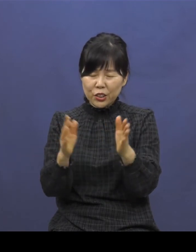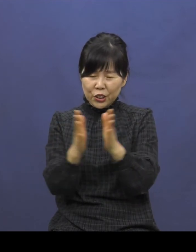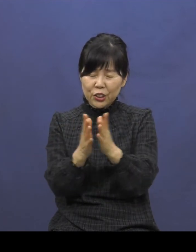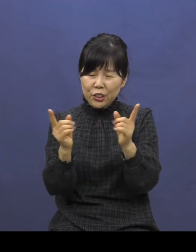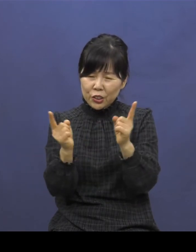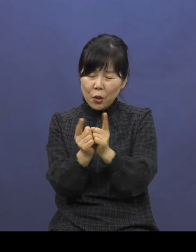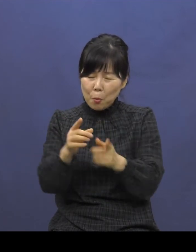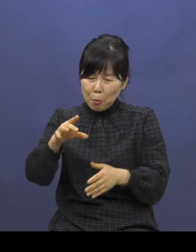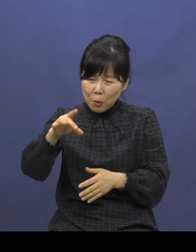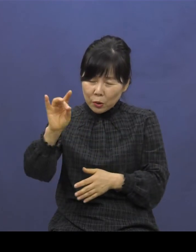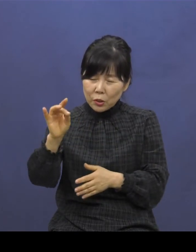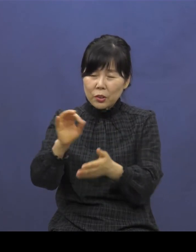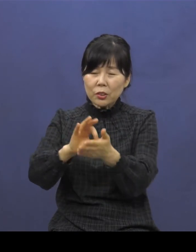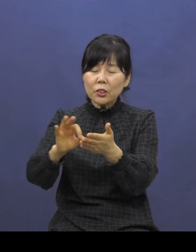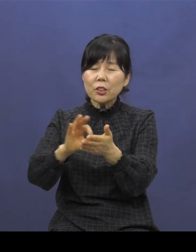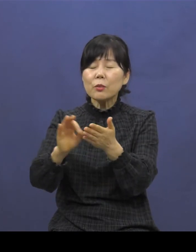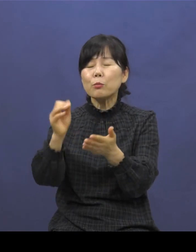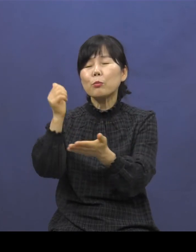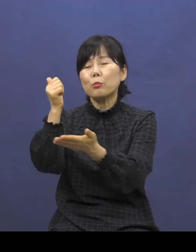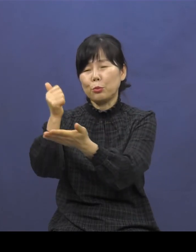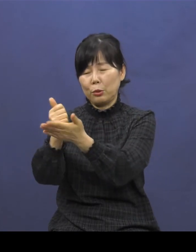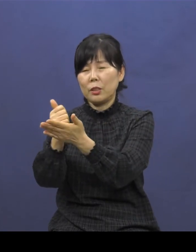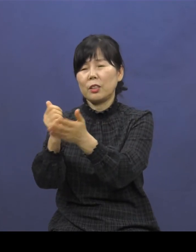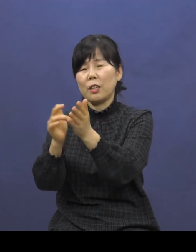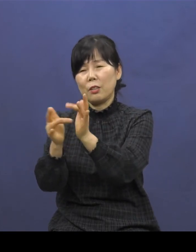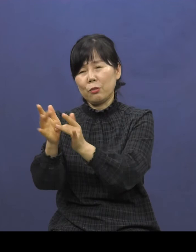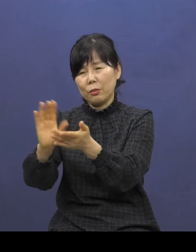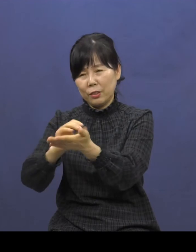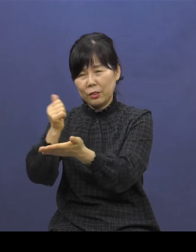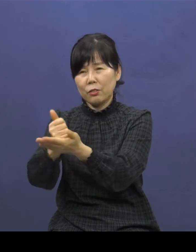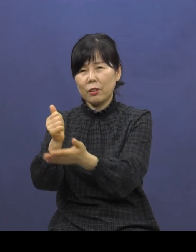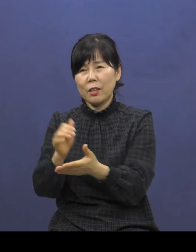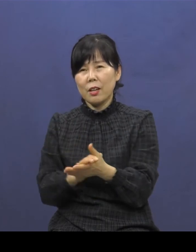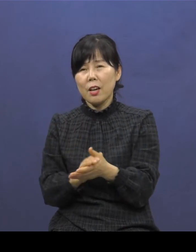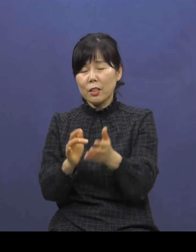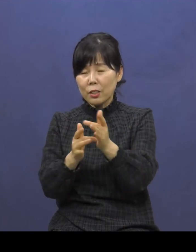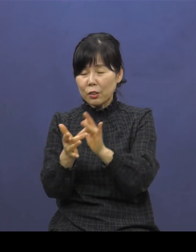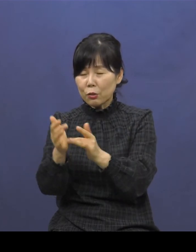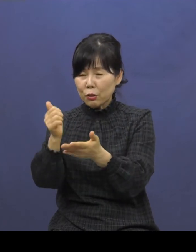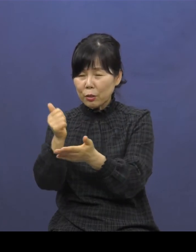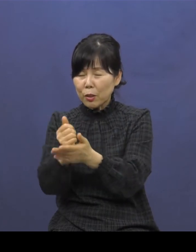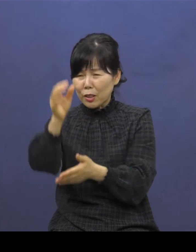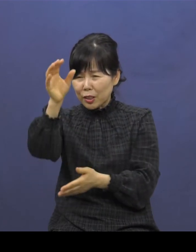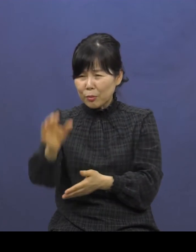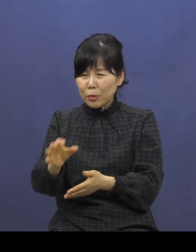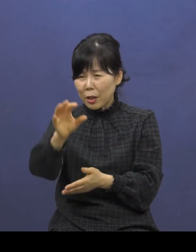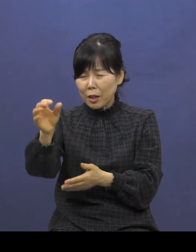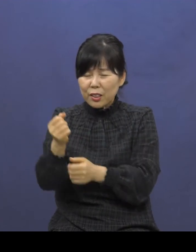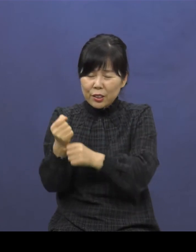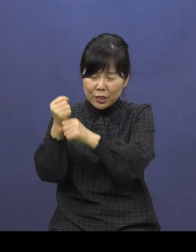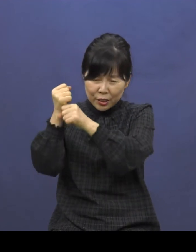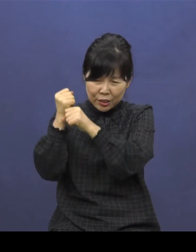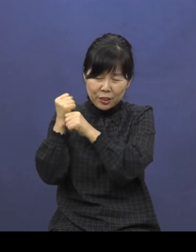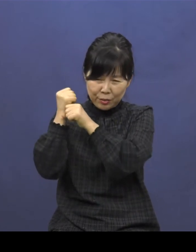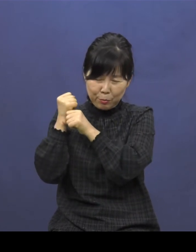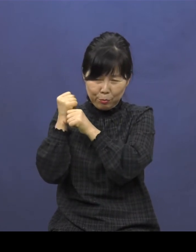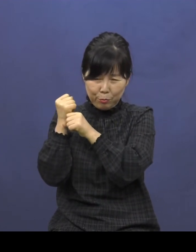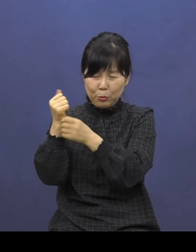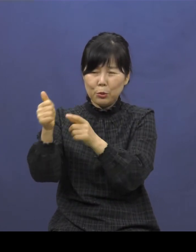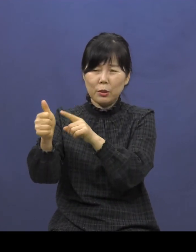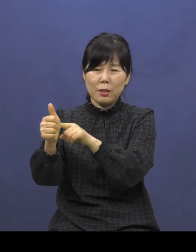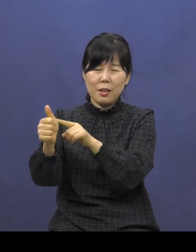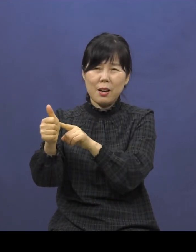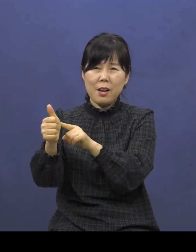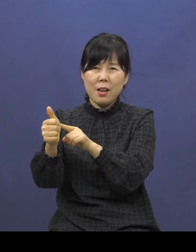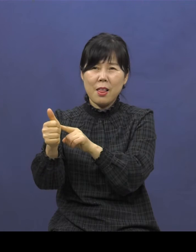먼저 쓰신 분이 있어서 그런 거예요. 여러분 아시지만 우리 주님은요, 십자가라는 가장 낮은 골짜기까지 내려갔습니다.